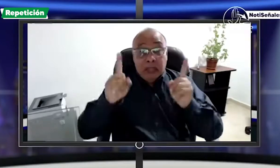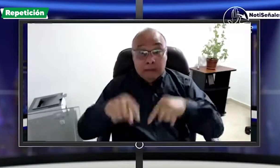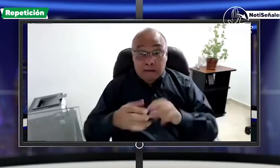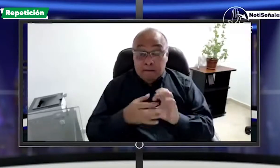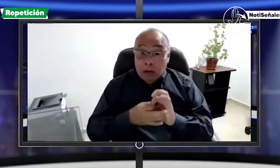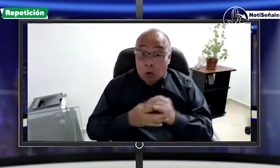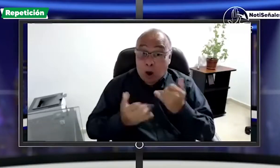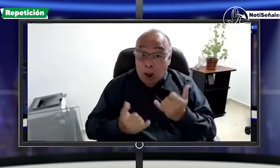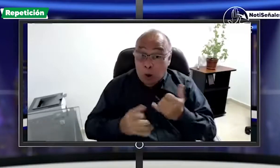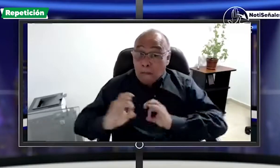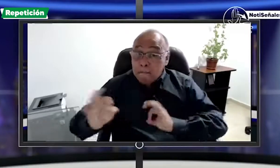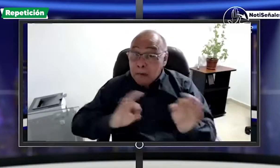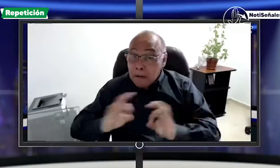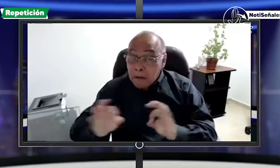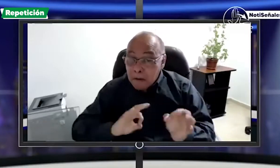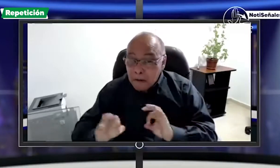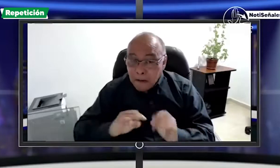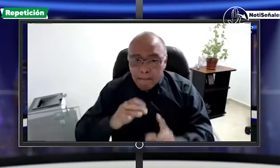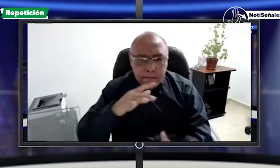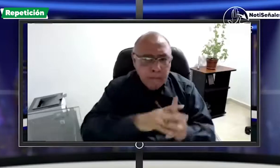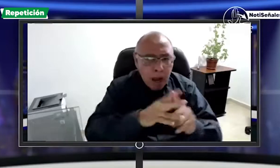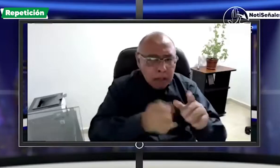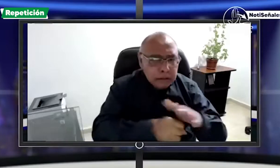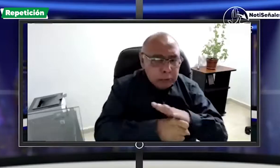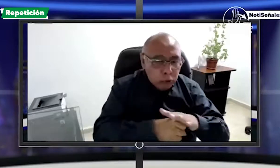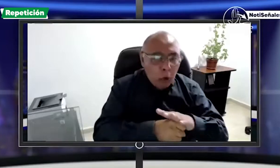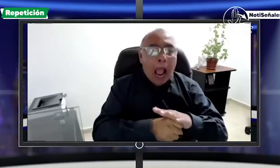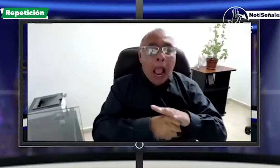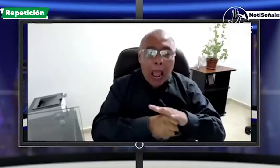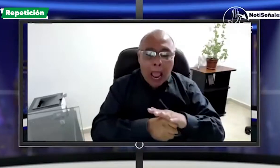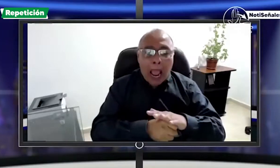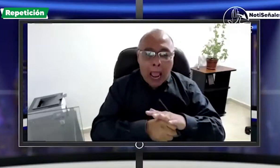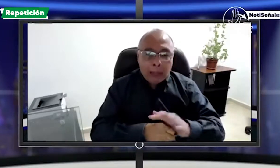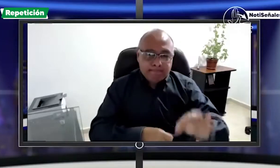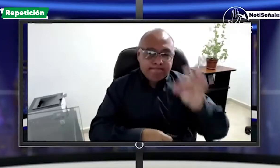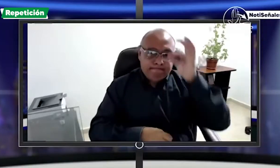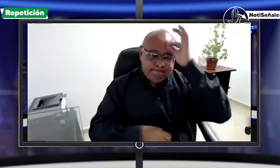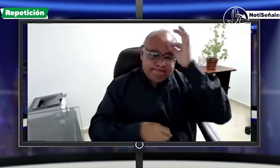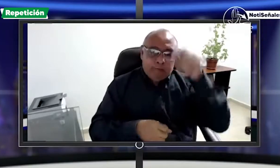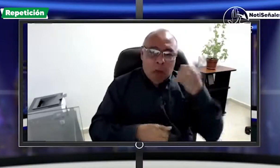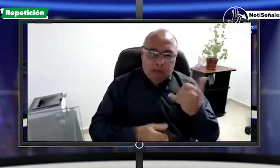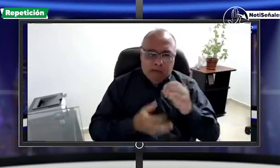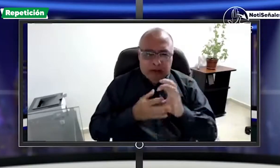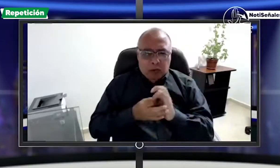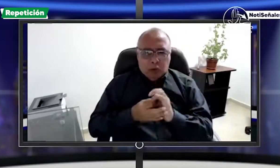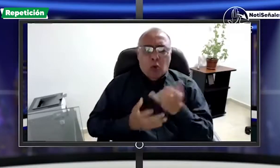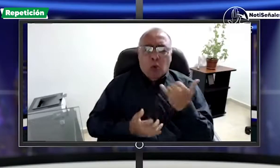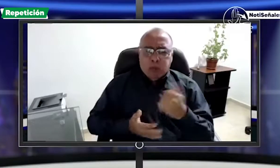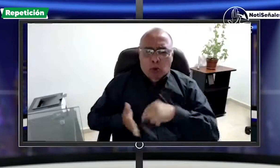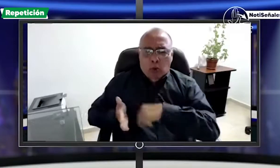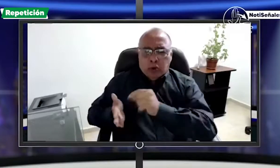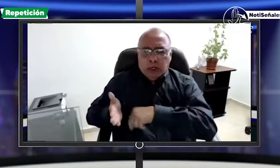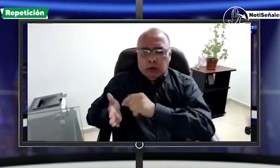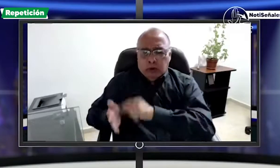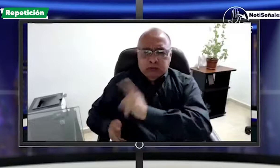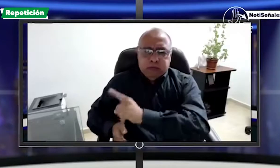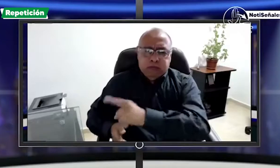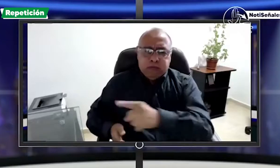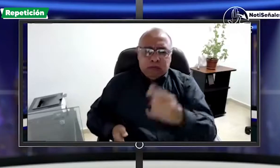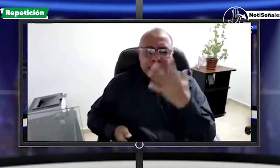intérprete Y la calidad Del servicio De interpretación Nosotros Como FENASCOL Al ver esta situación Pues